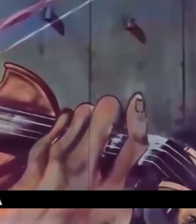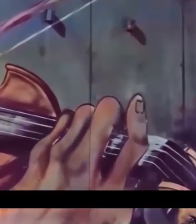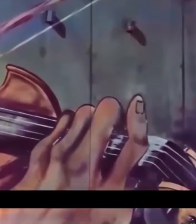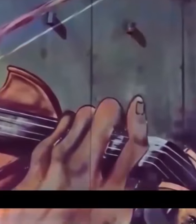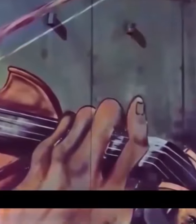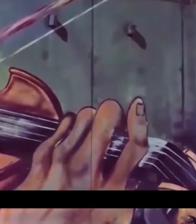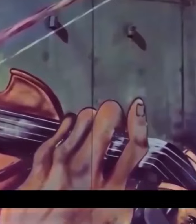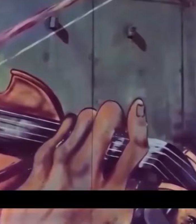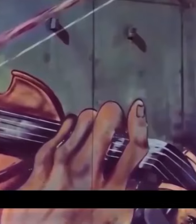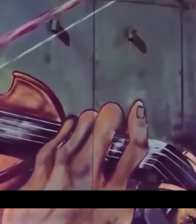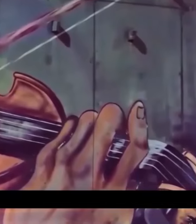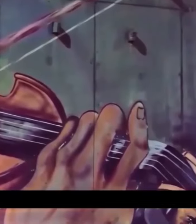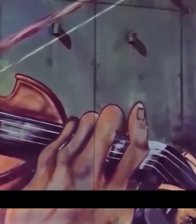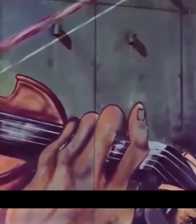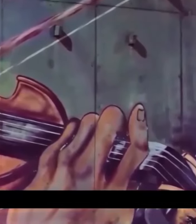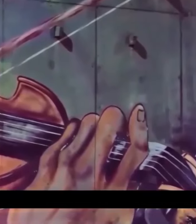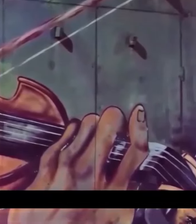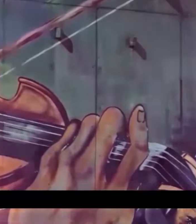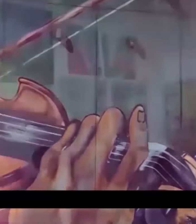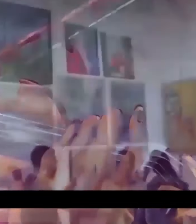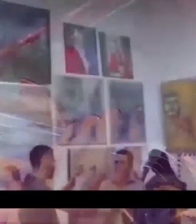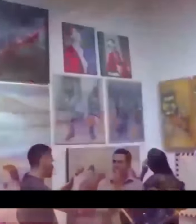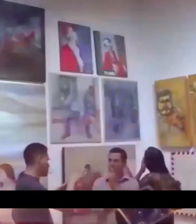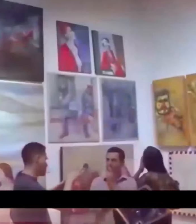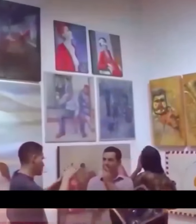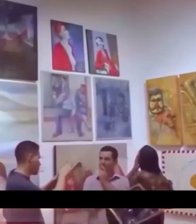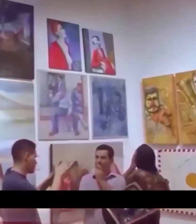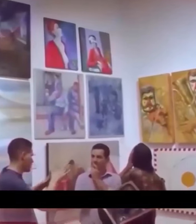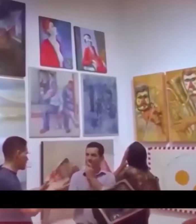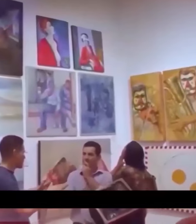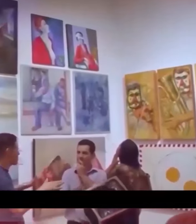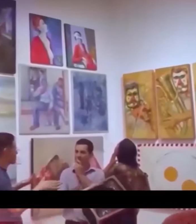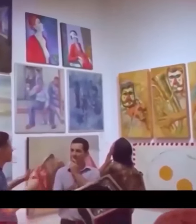seas cojudo. A ese nivel, mañana.